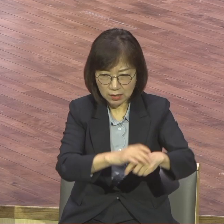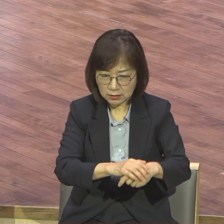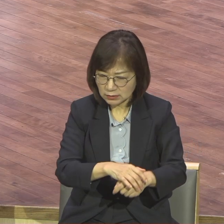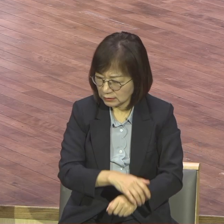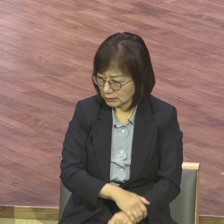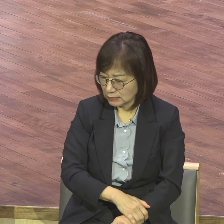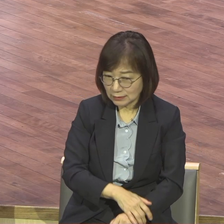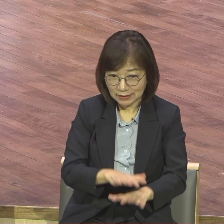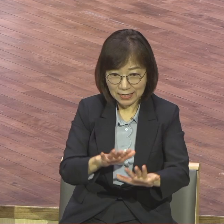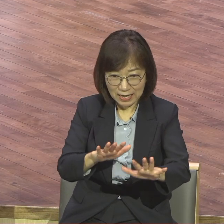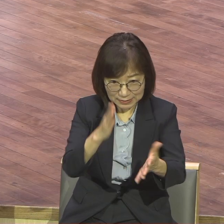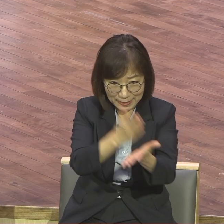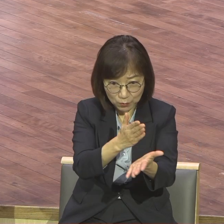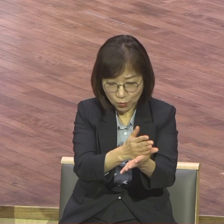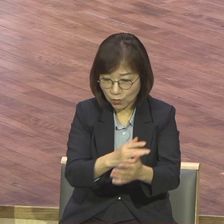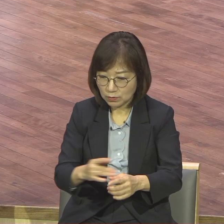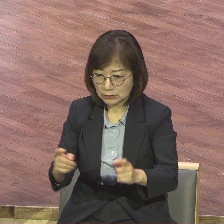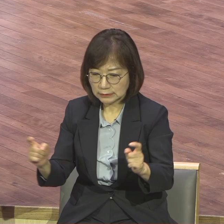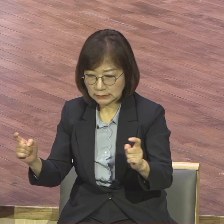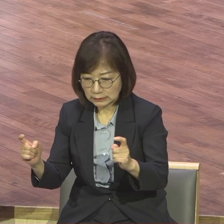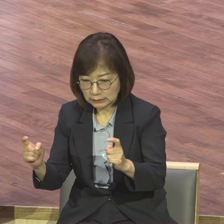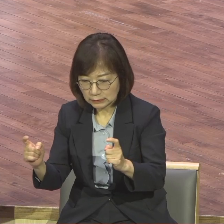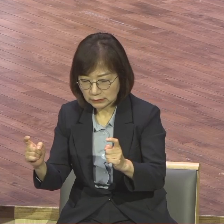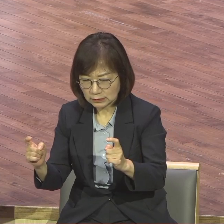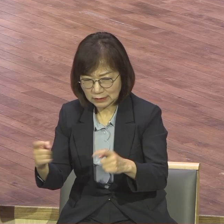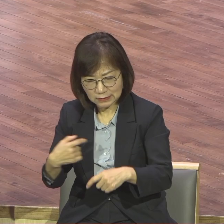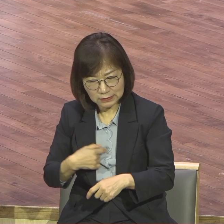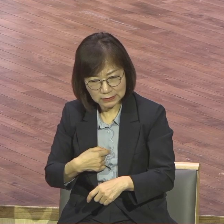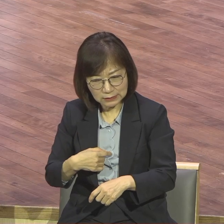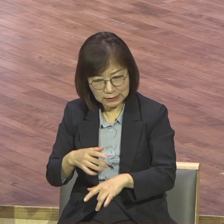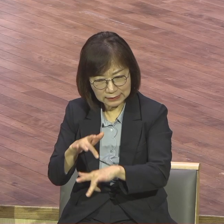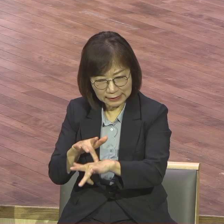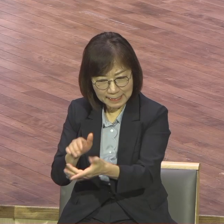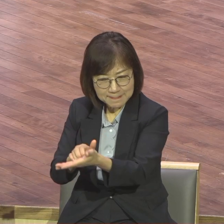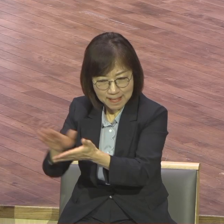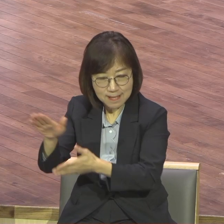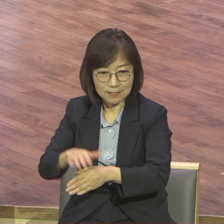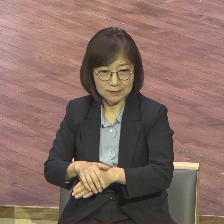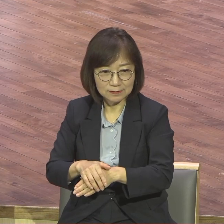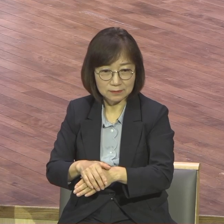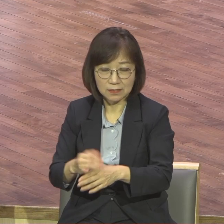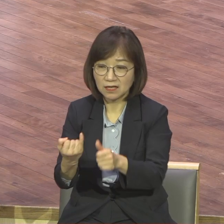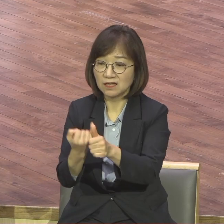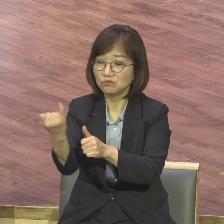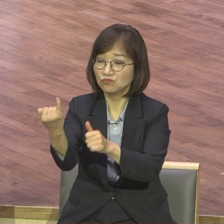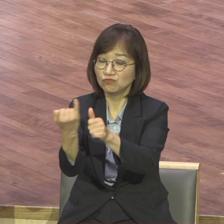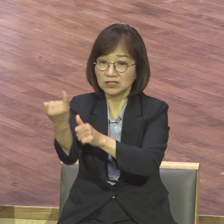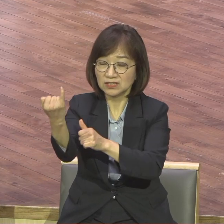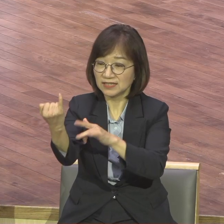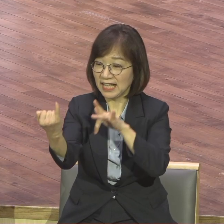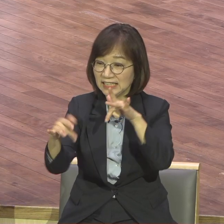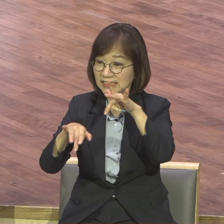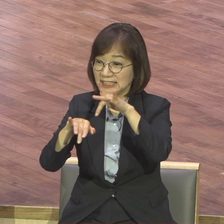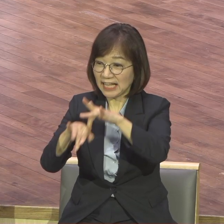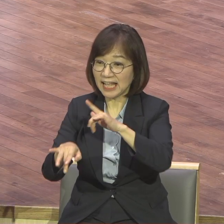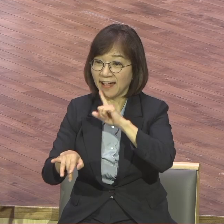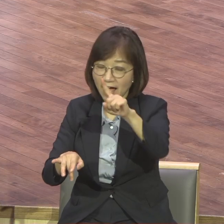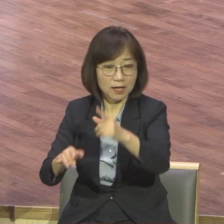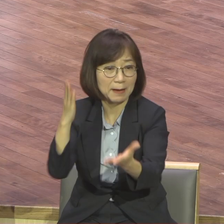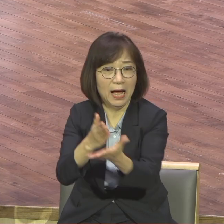마누라 속에 들어왔구나. 사탄아 물러가라. 입으로 말하면 더 싸움